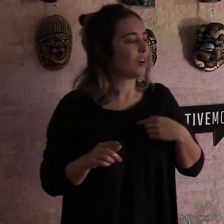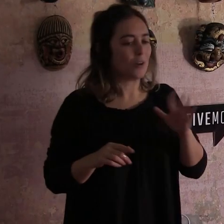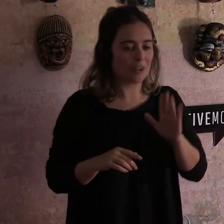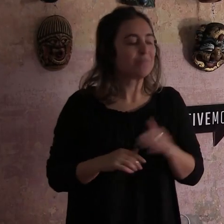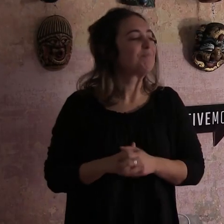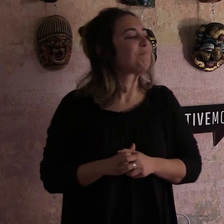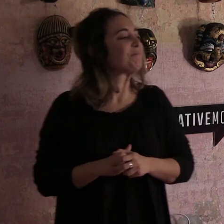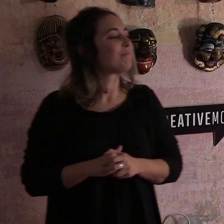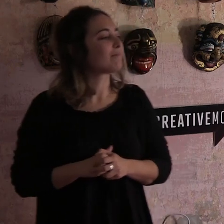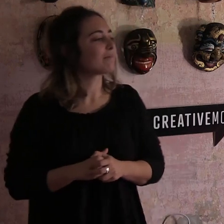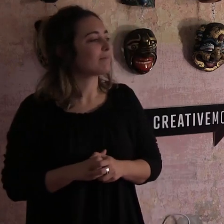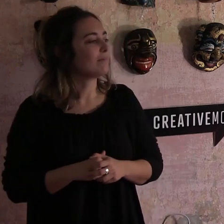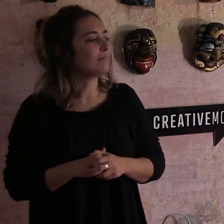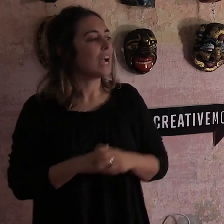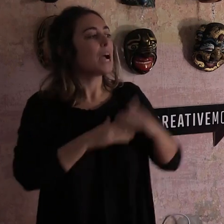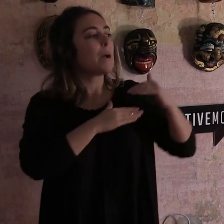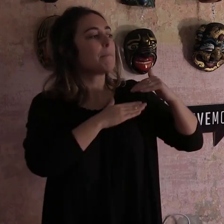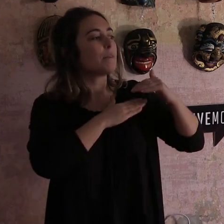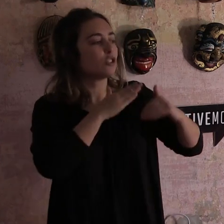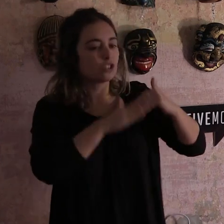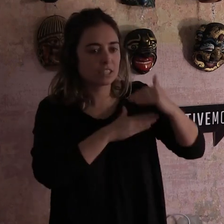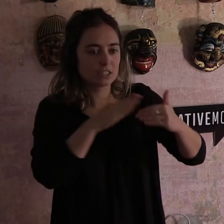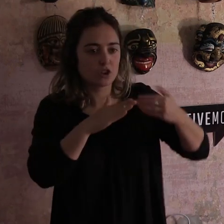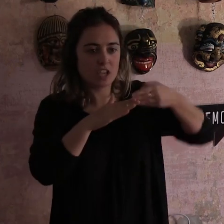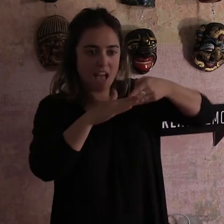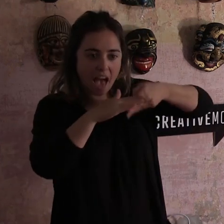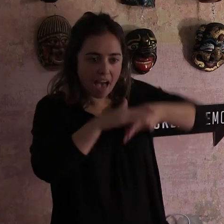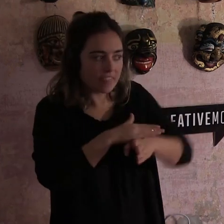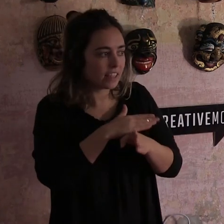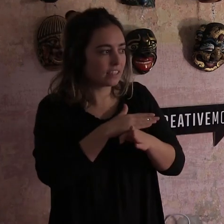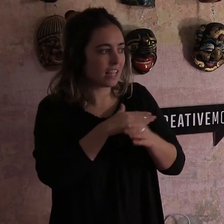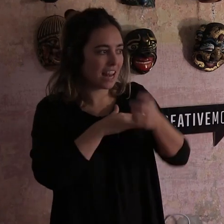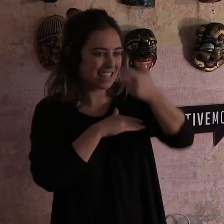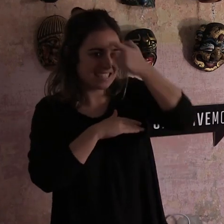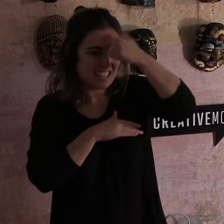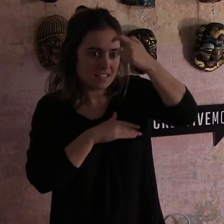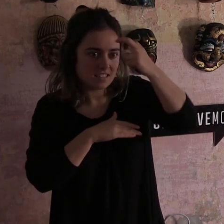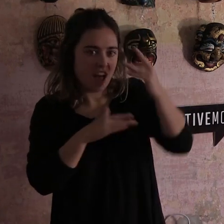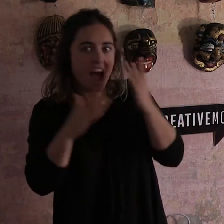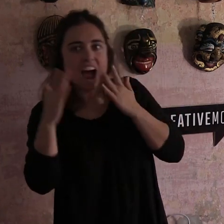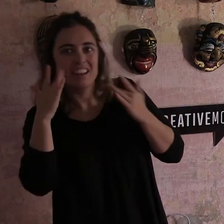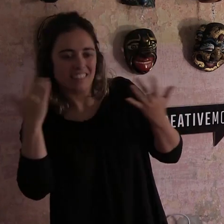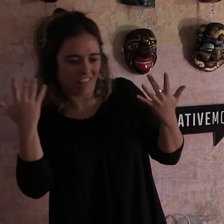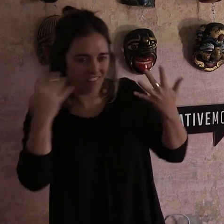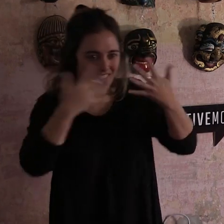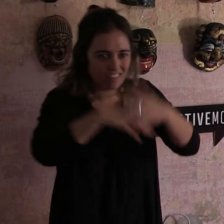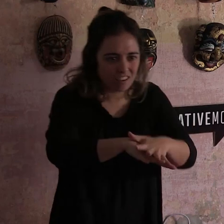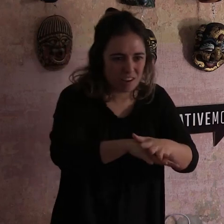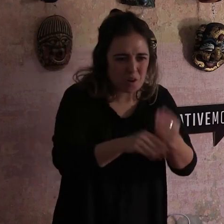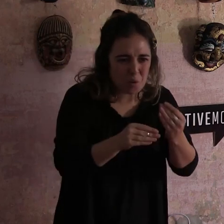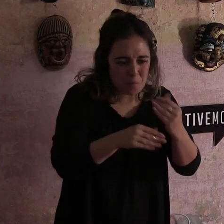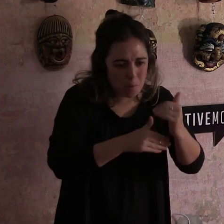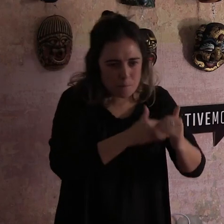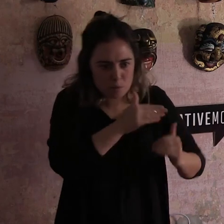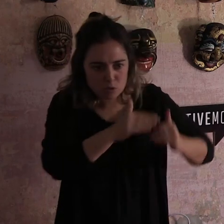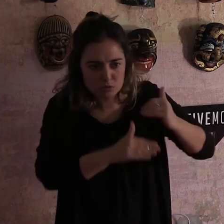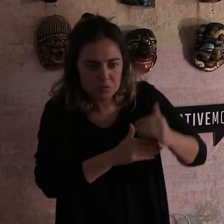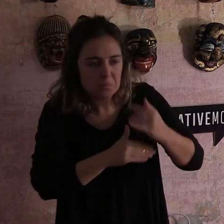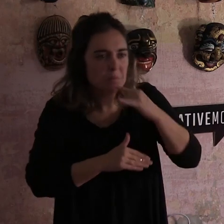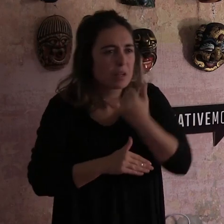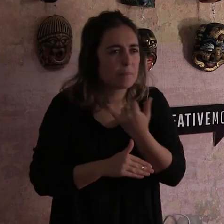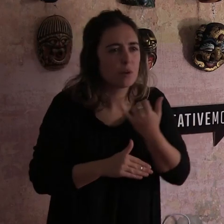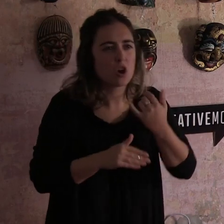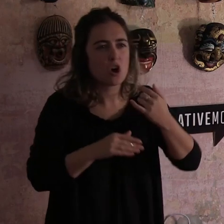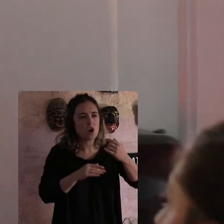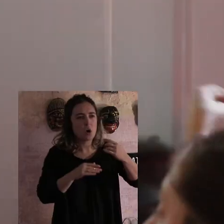Hola. Sobre el proceso y la incorporación así como de la ciencia hacia el arte, ¿cómo es ese proceso? O sea, ¿tienen algún investigador de algún